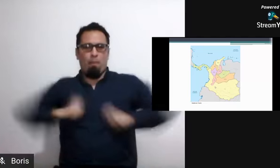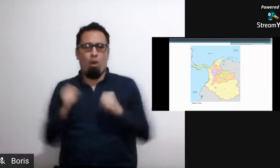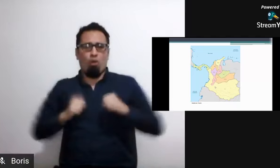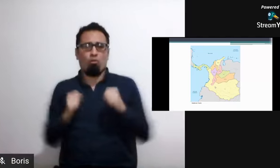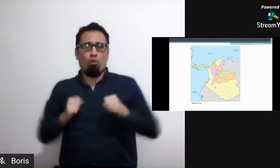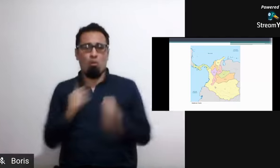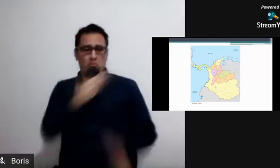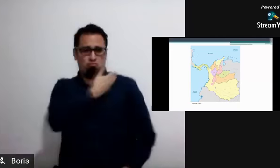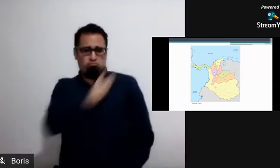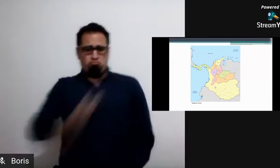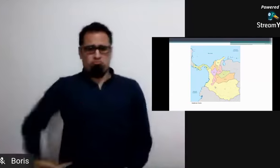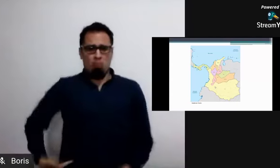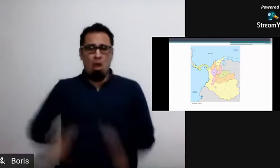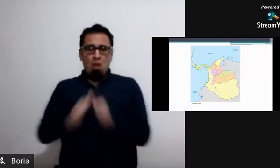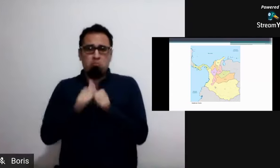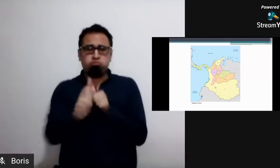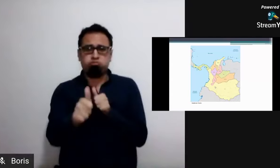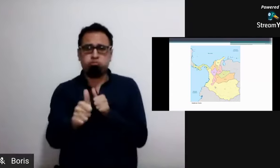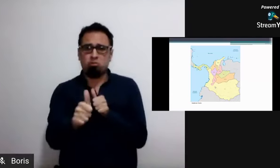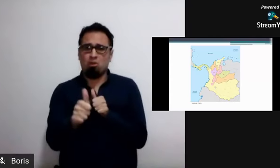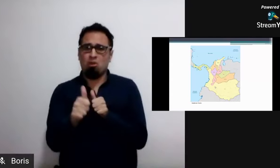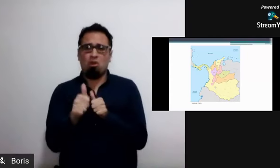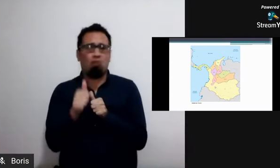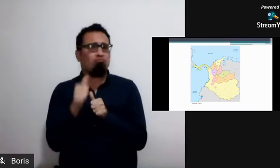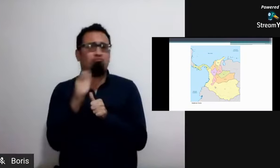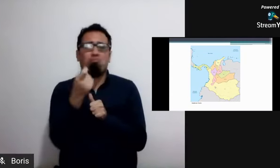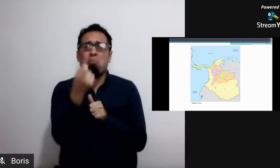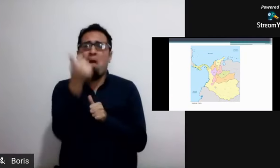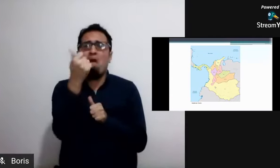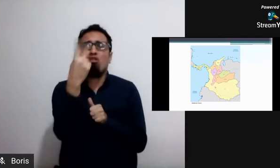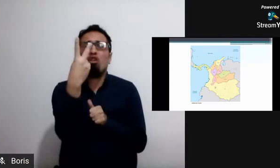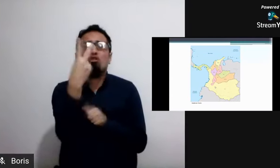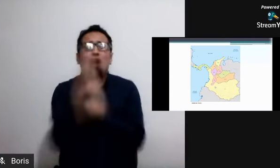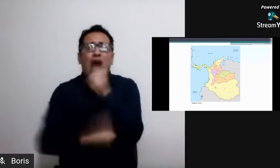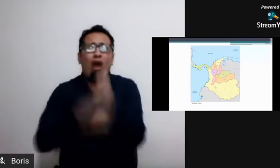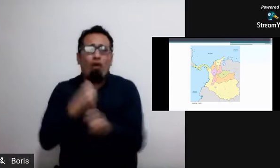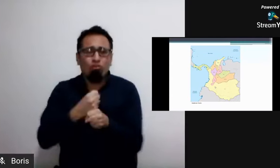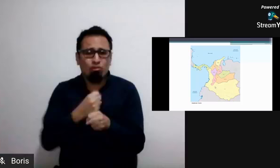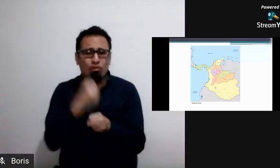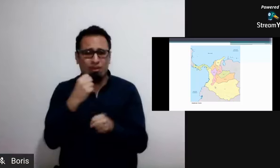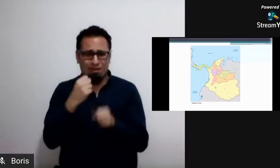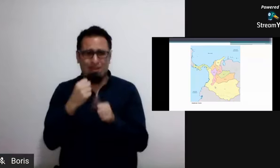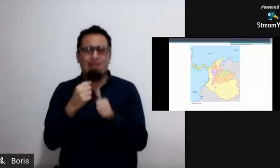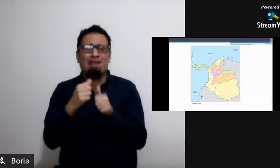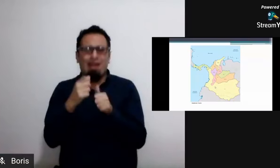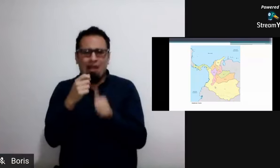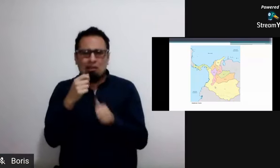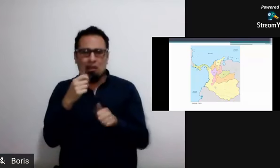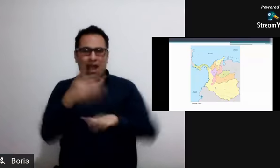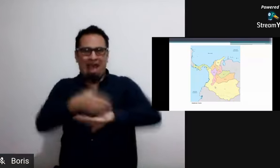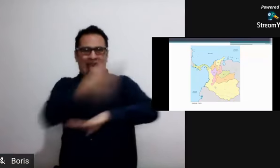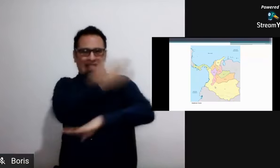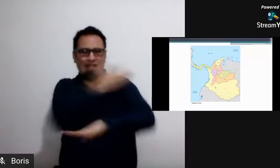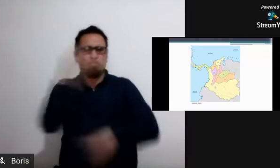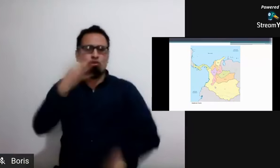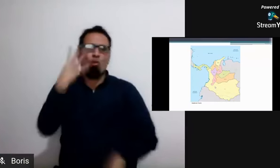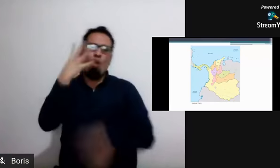Hay un gobierno central en Bogotá con un presidente. Sin embargo, Esta estructura duró nada más